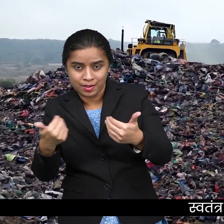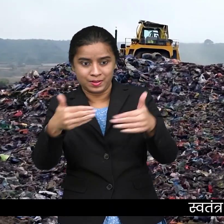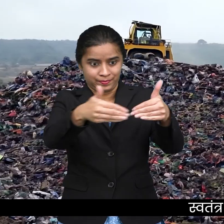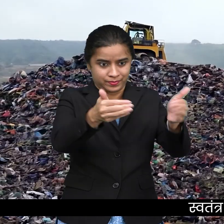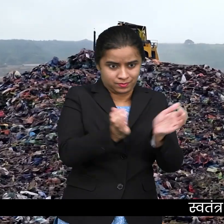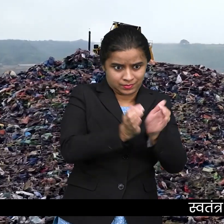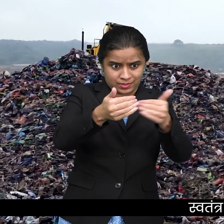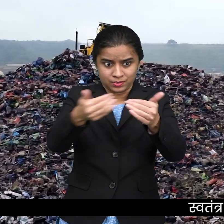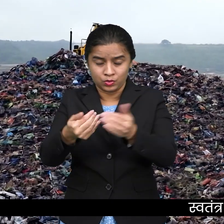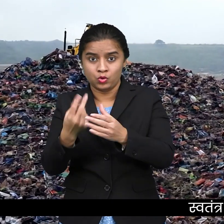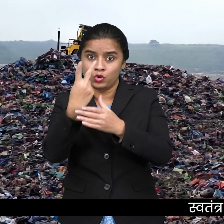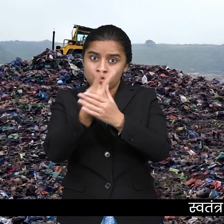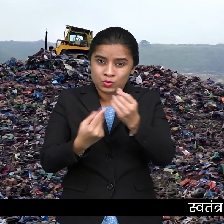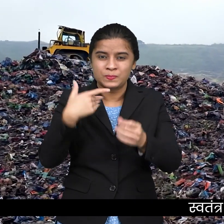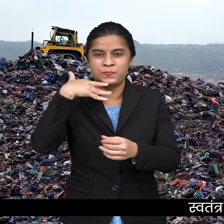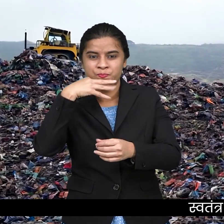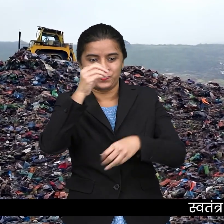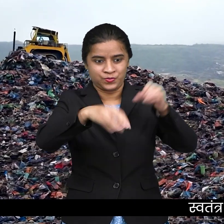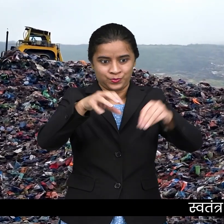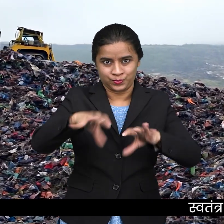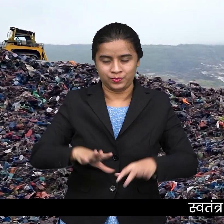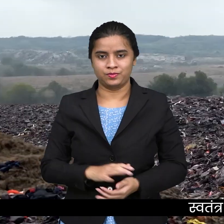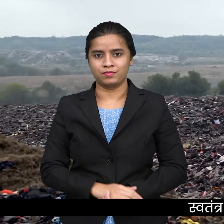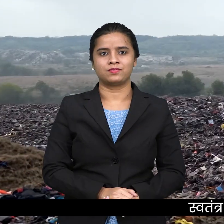स्वतंत्र कचराकुंडी देतात.